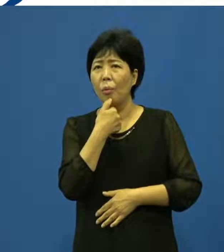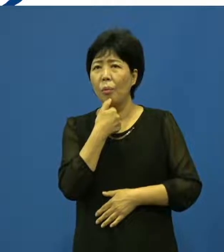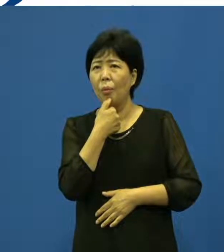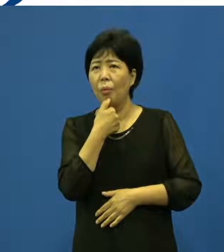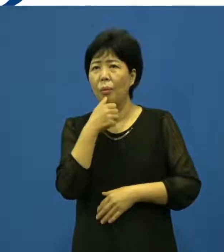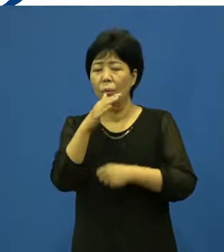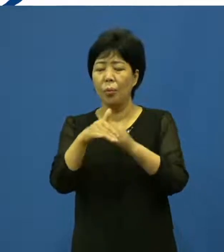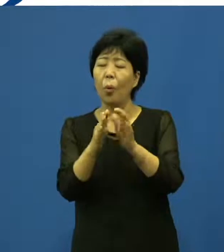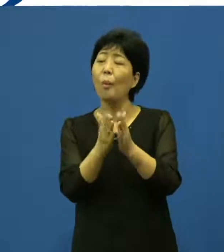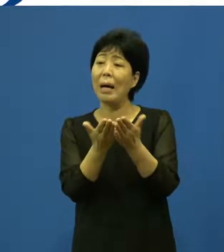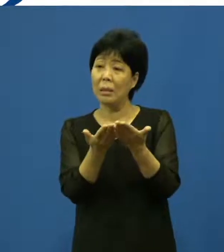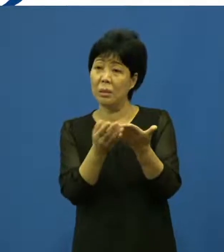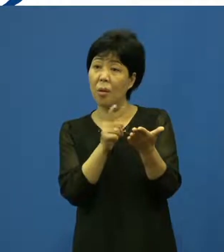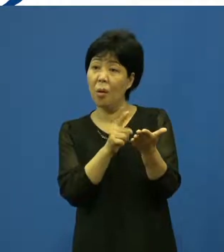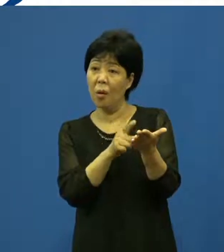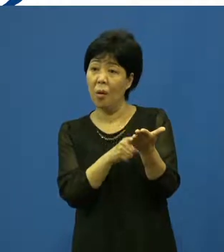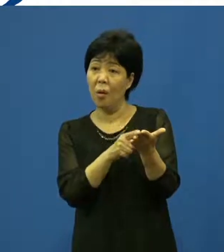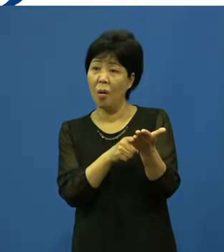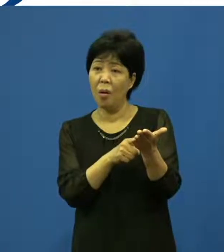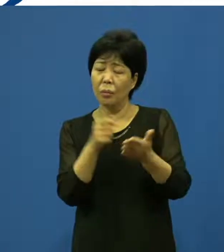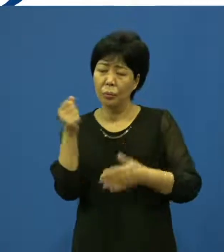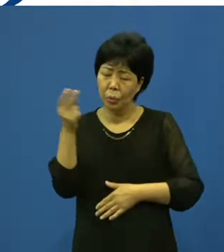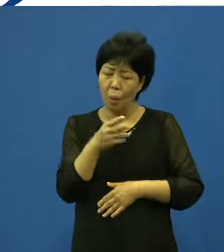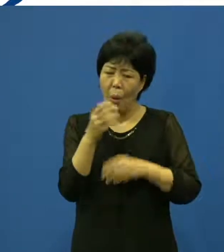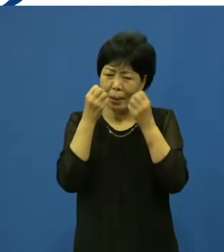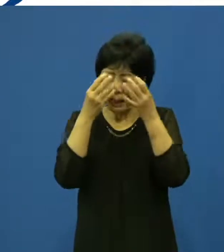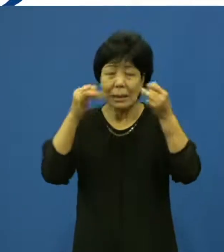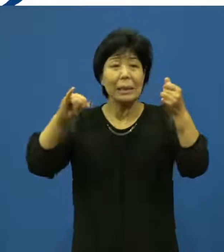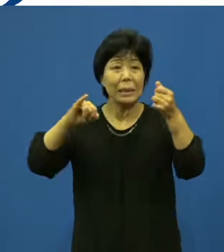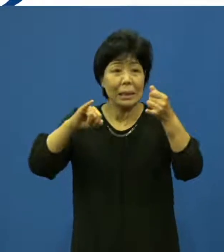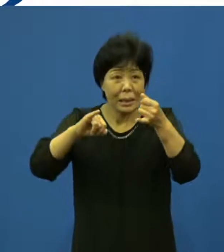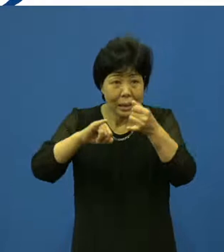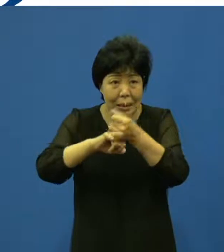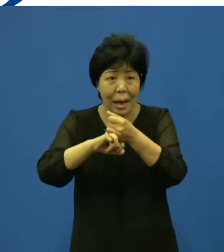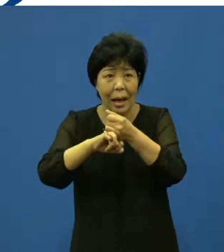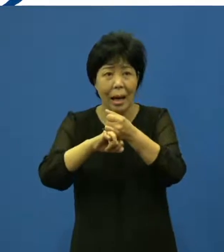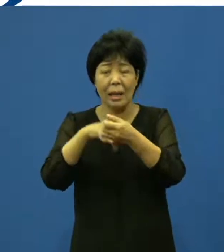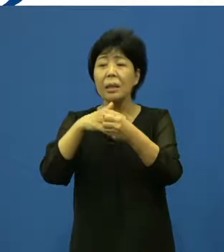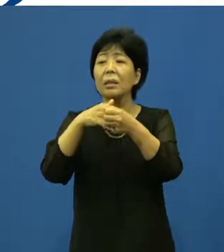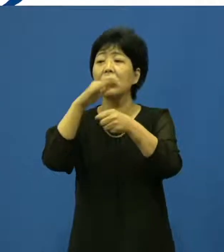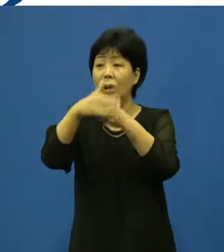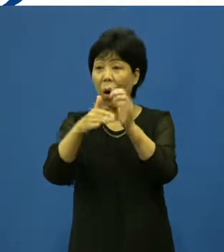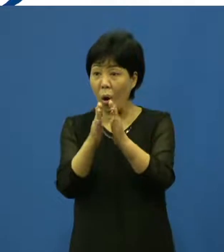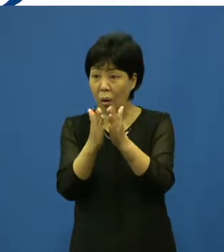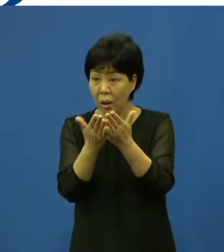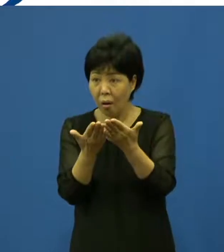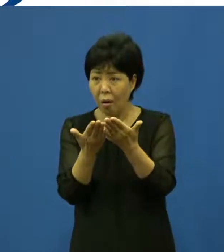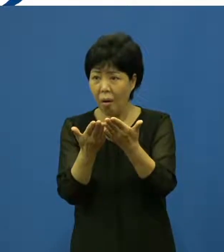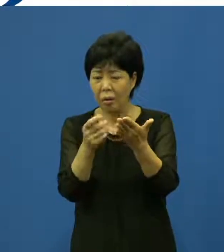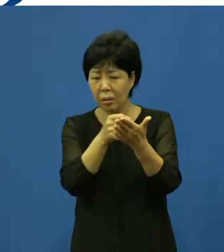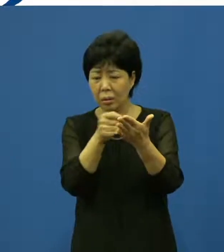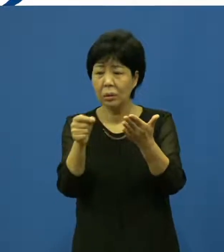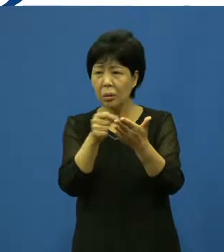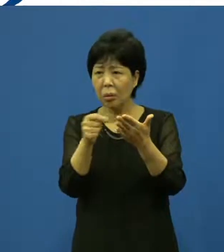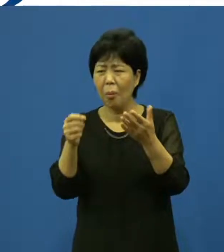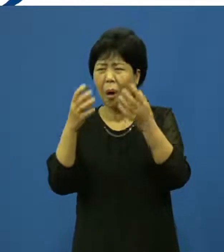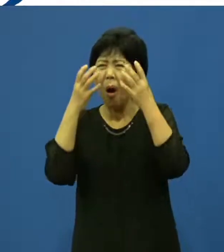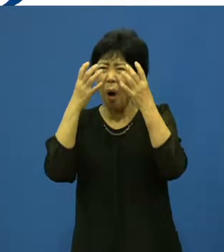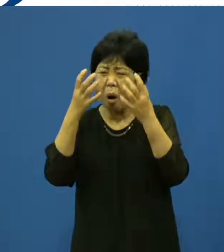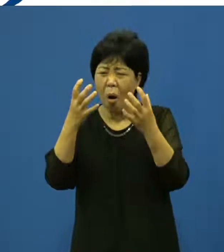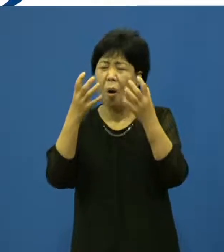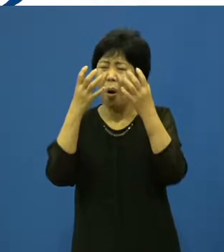로마서로부터 이 신약에 어마어마한 이제 공헌을 한 그의